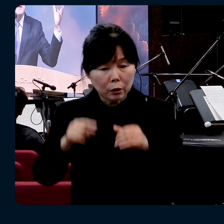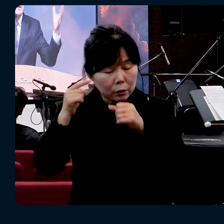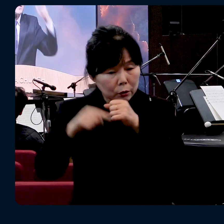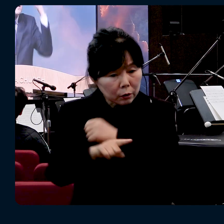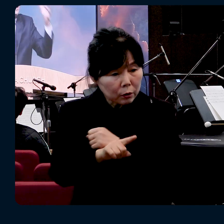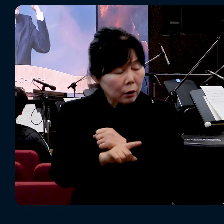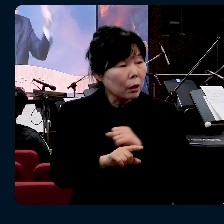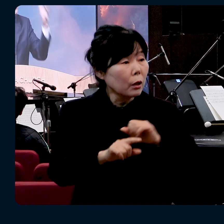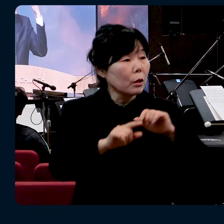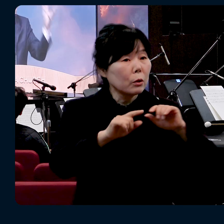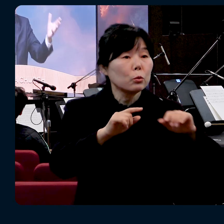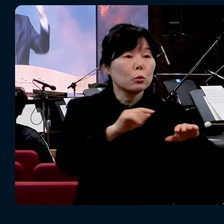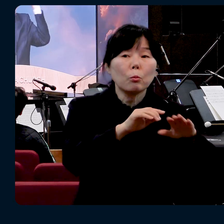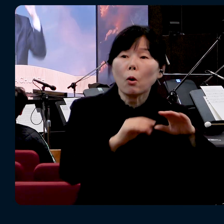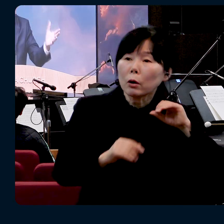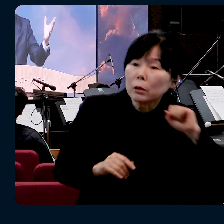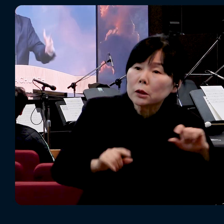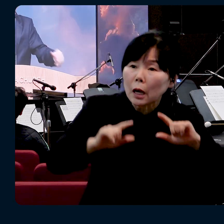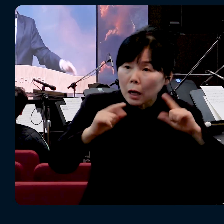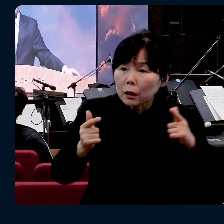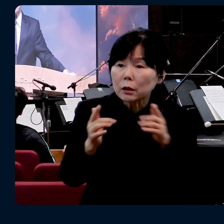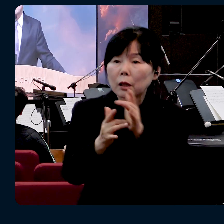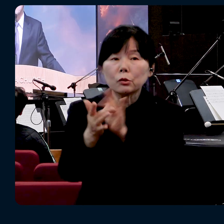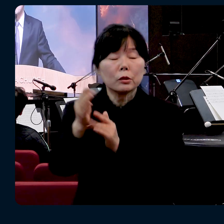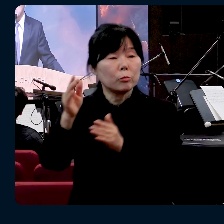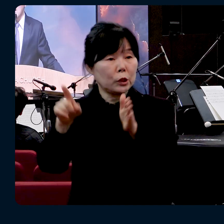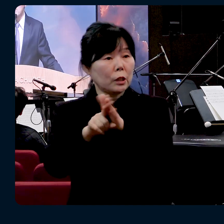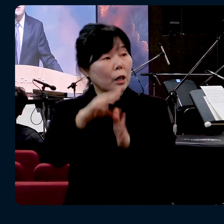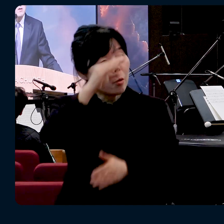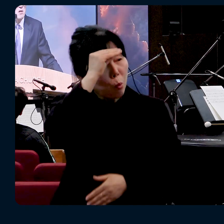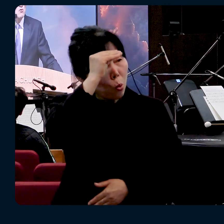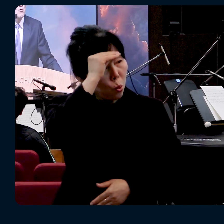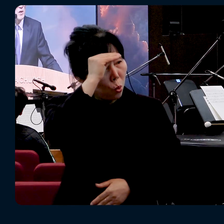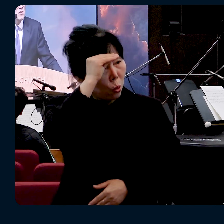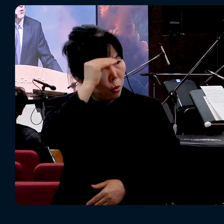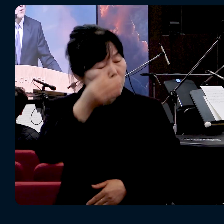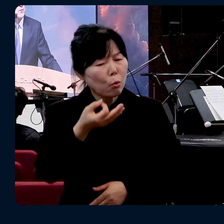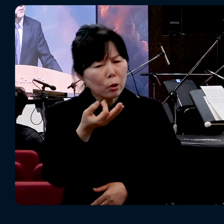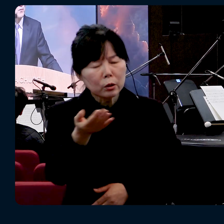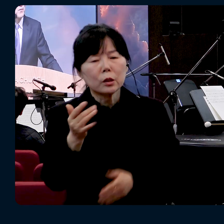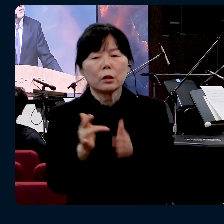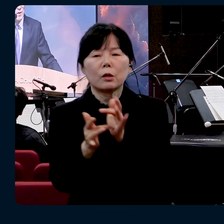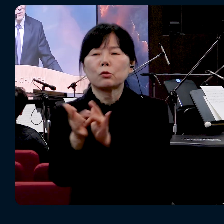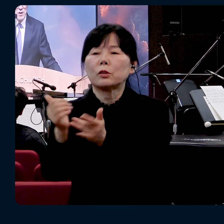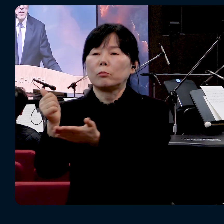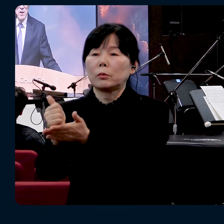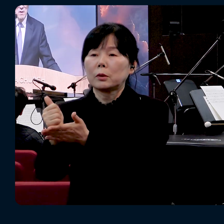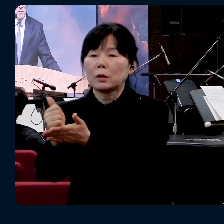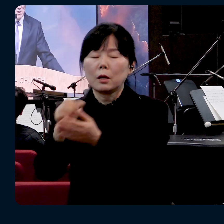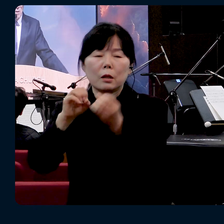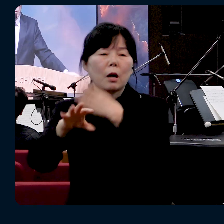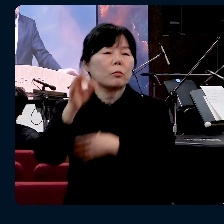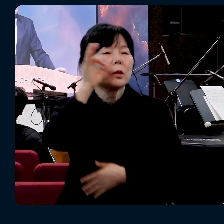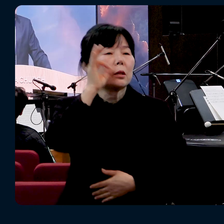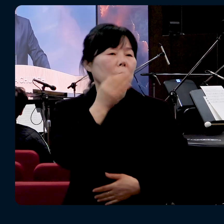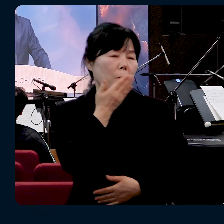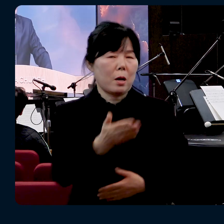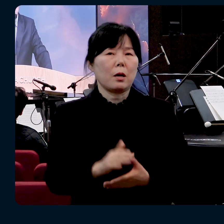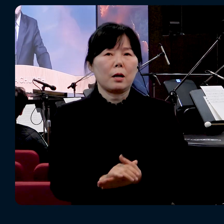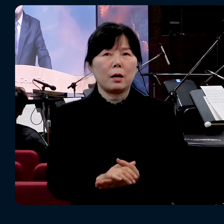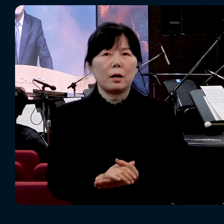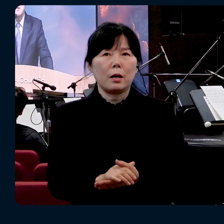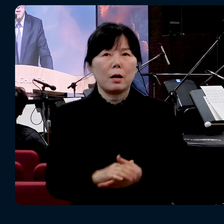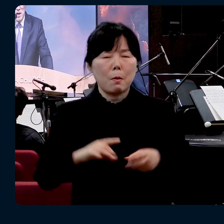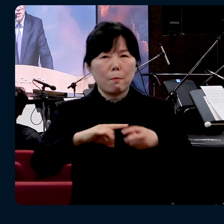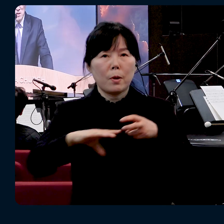두지 않고 살아간 그 신앙의 모범을 보이신 예수님의 말씀 가운데서 그 답을 찾을 수가 있죠. 우리